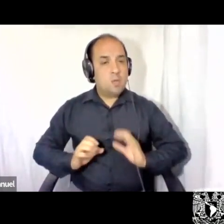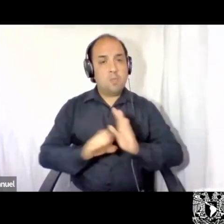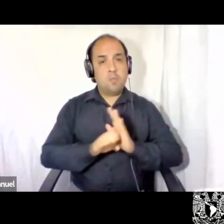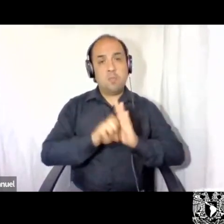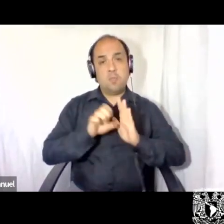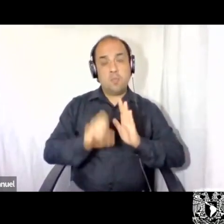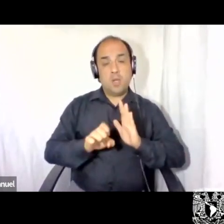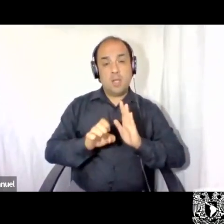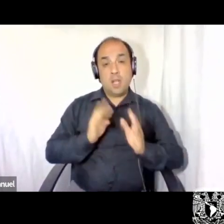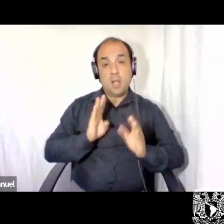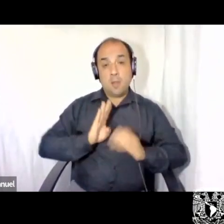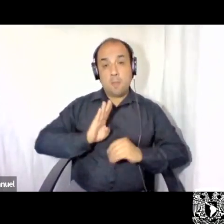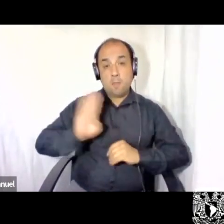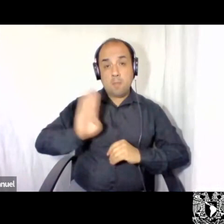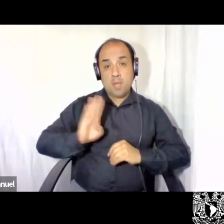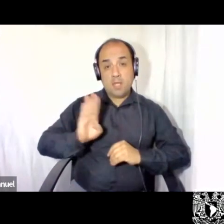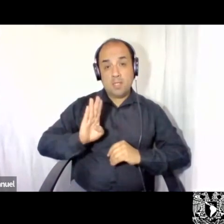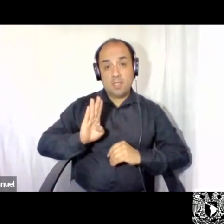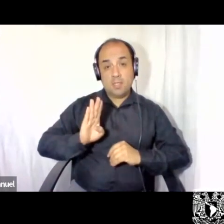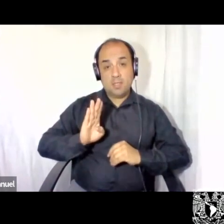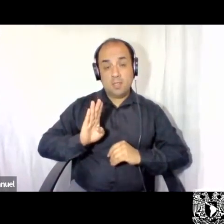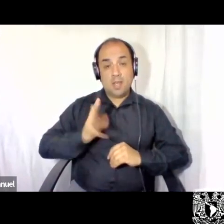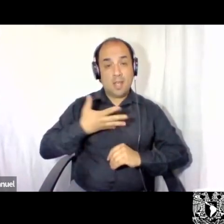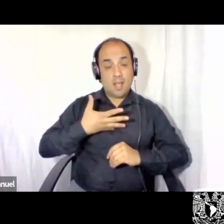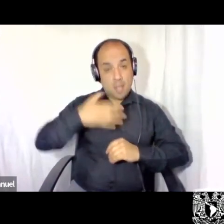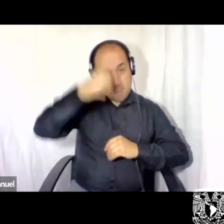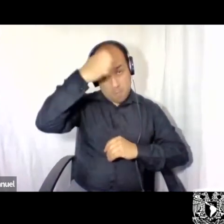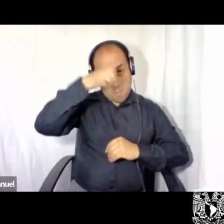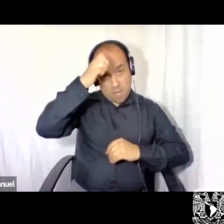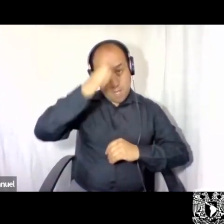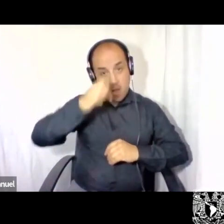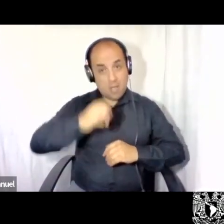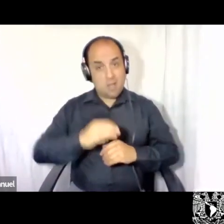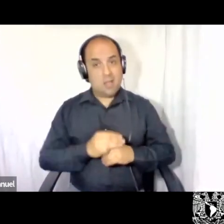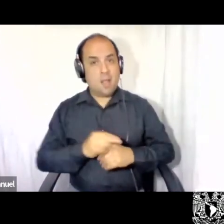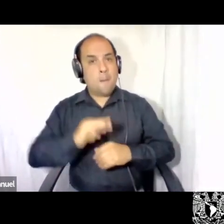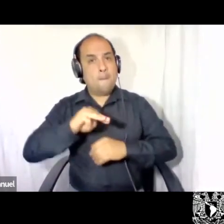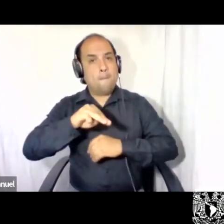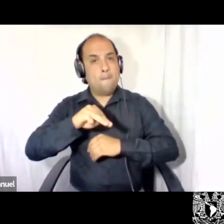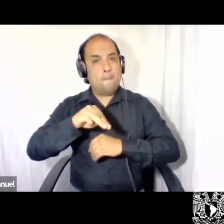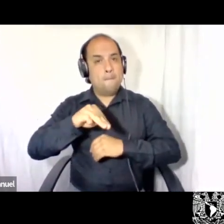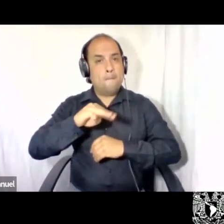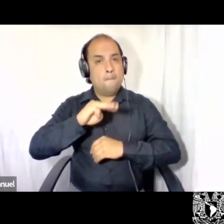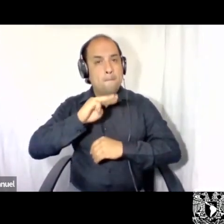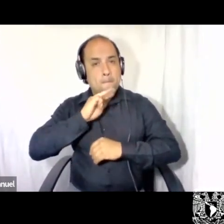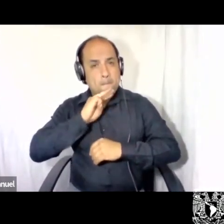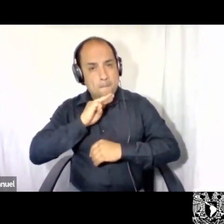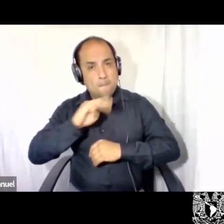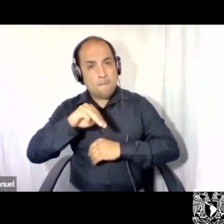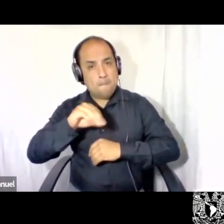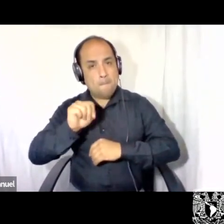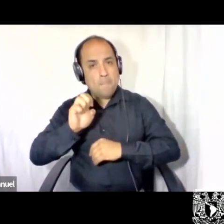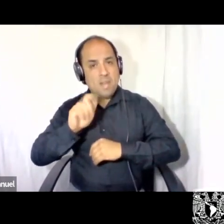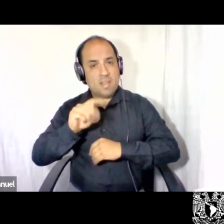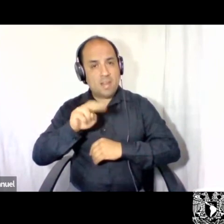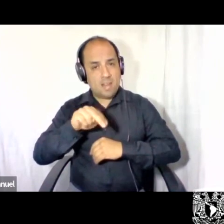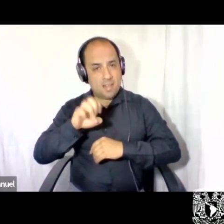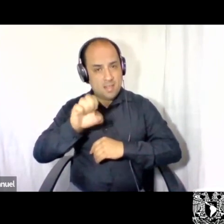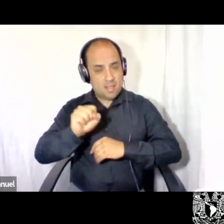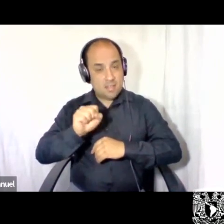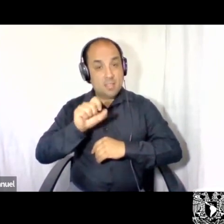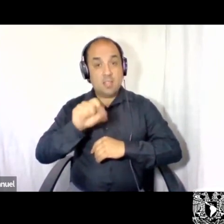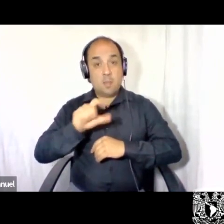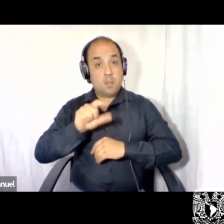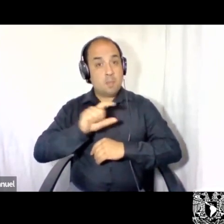las similitudes que hay con las experiencias maternantes, ¿no? Entonces, creo que eso también me permite tener otro